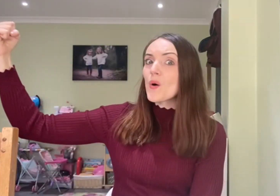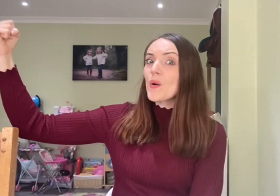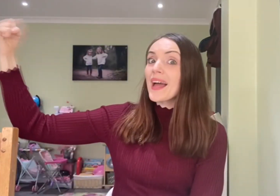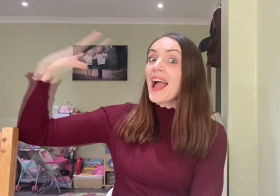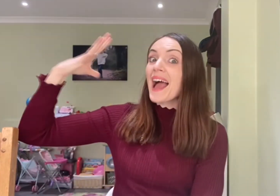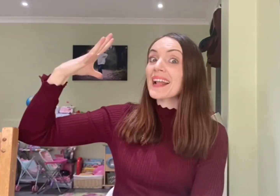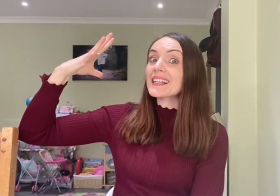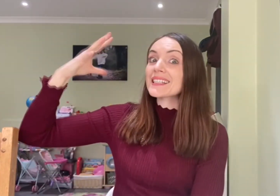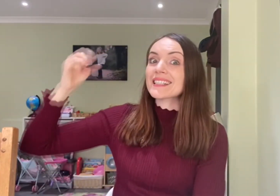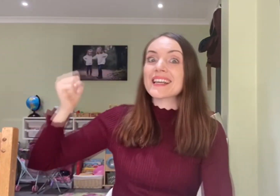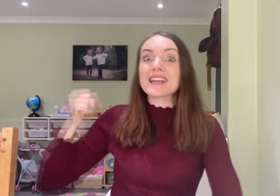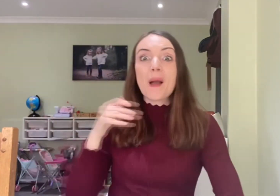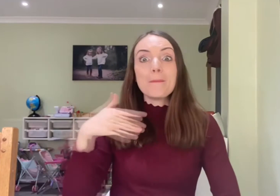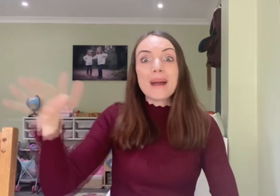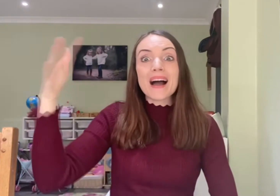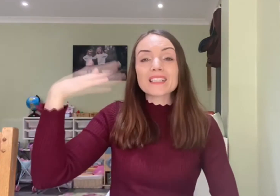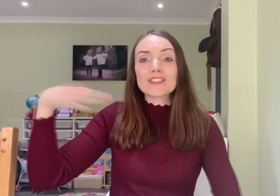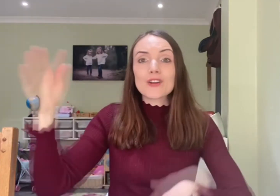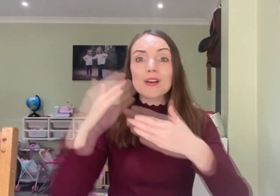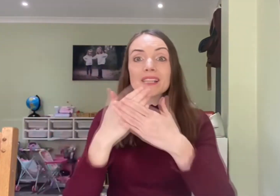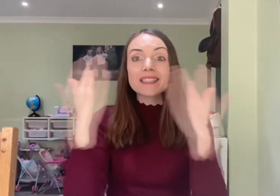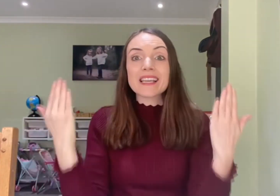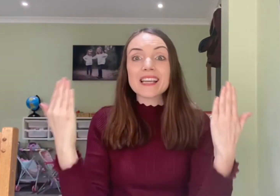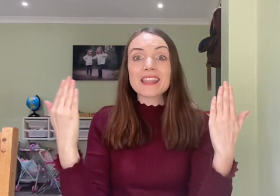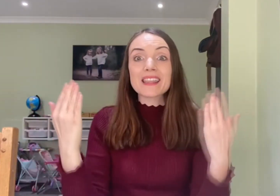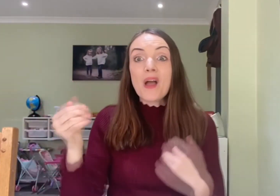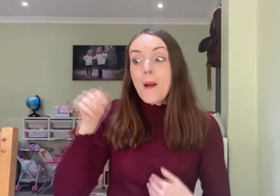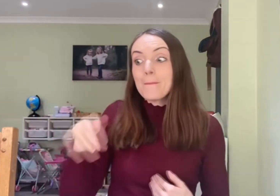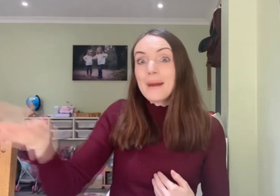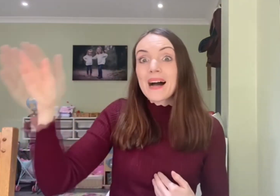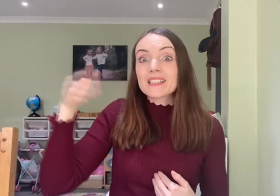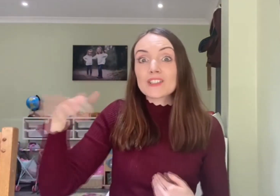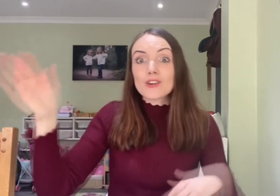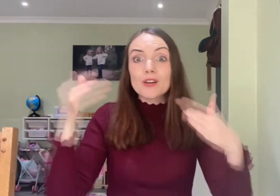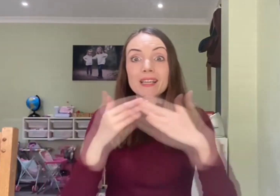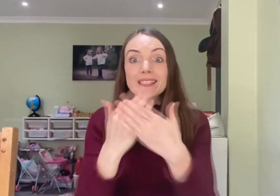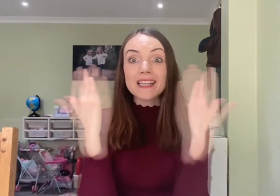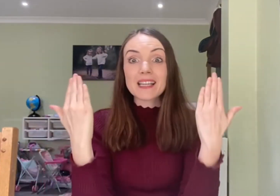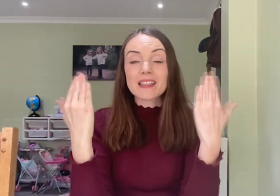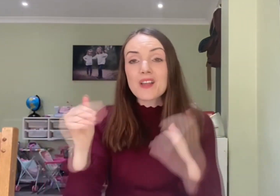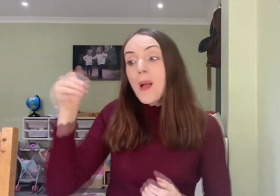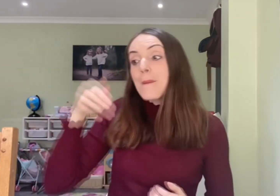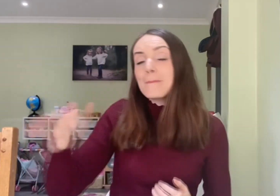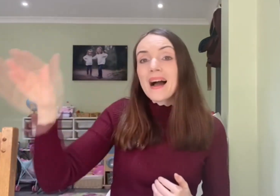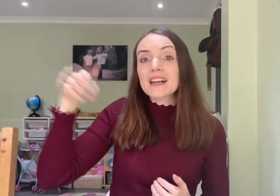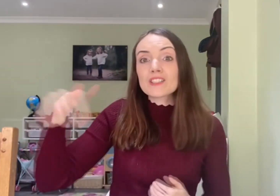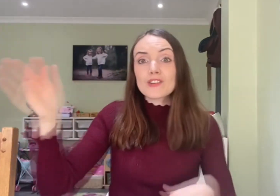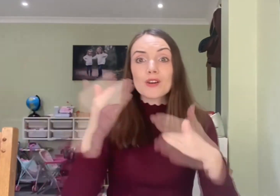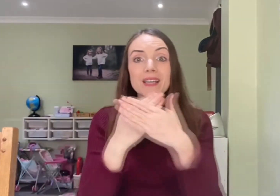Golau hael sydd mas trwy'r dydd, mas trwy'r dydd, mas trwy'r